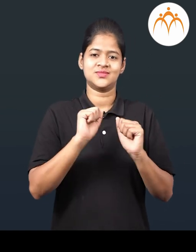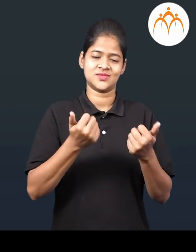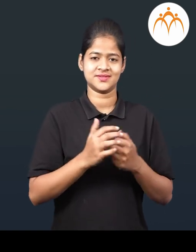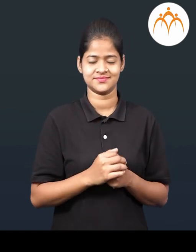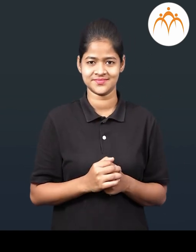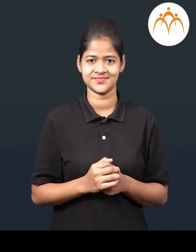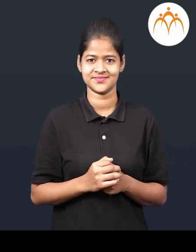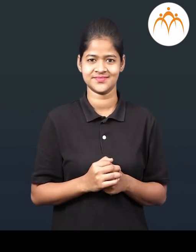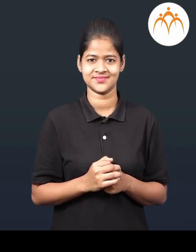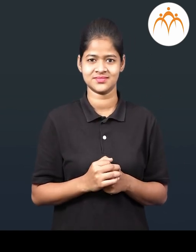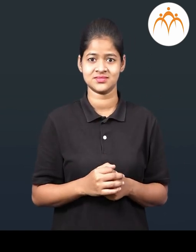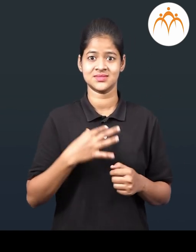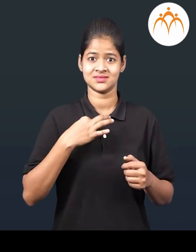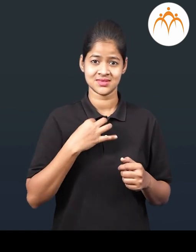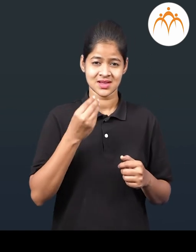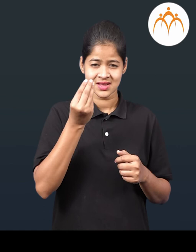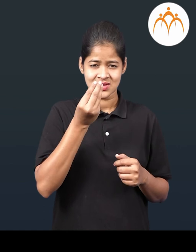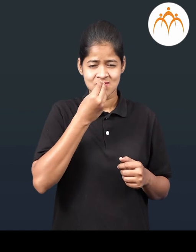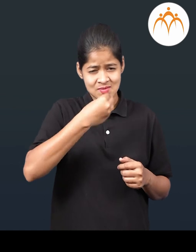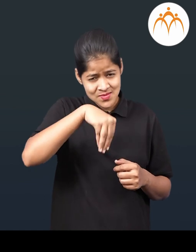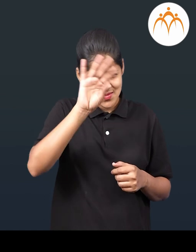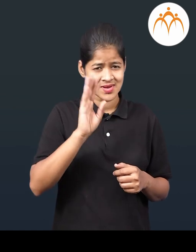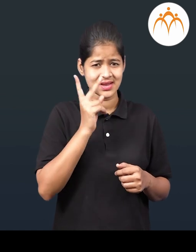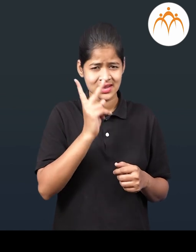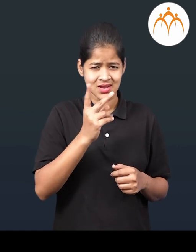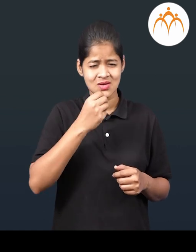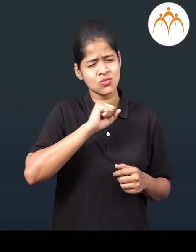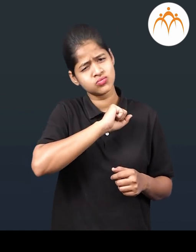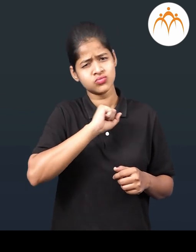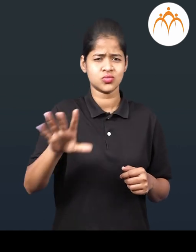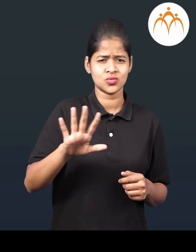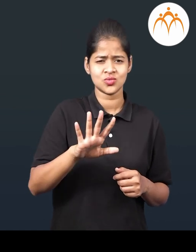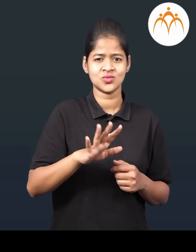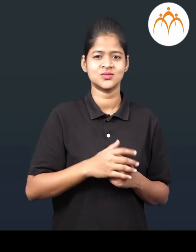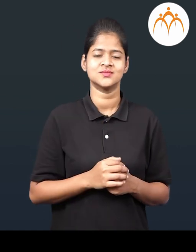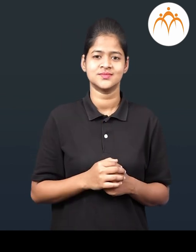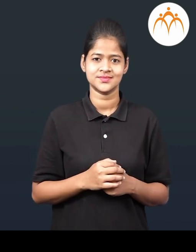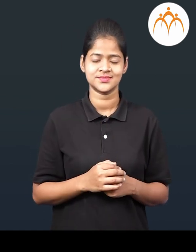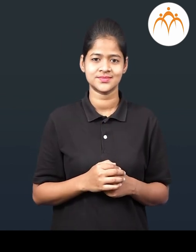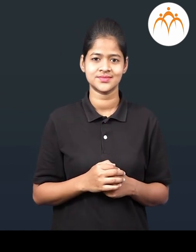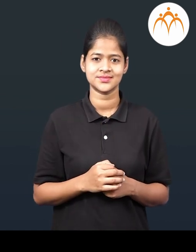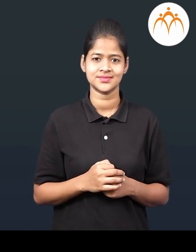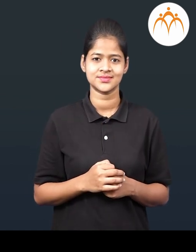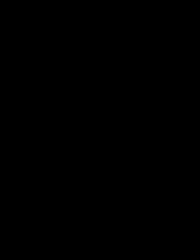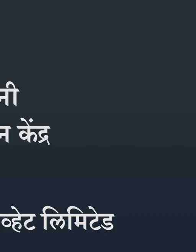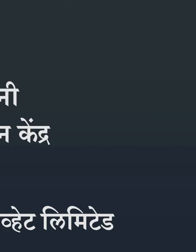સરગીક ઘટક આહેત કપડે થોડે જુને જાલે તરી ફેકુન જાવેત